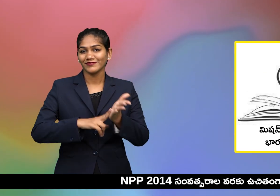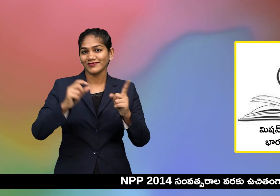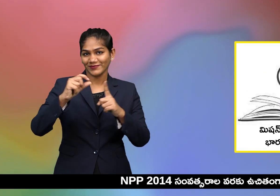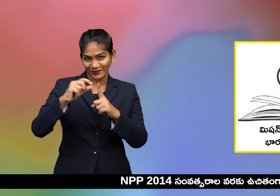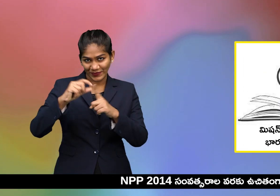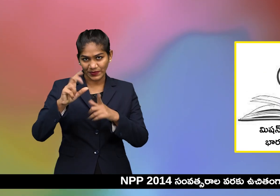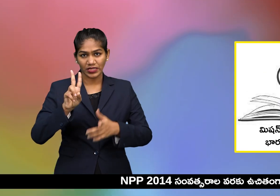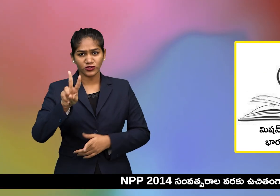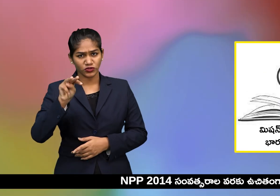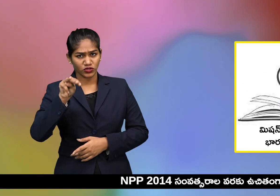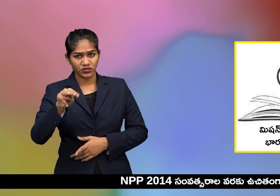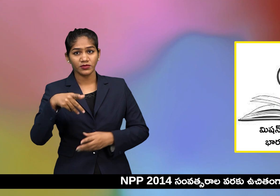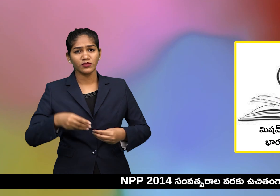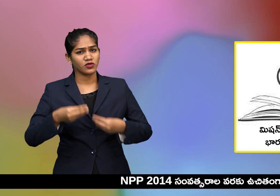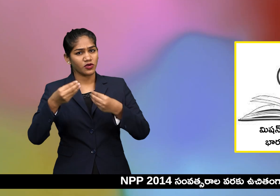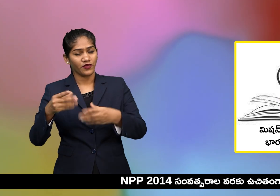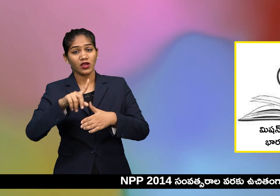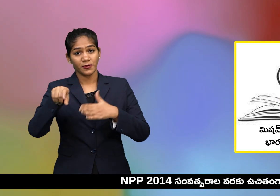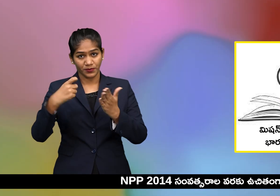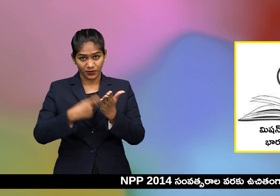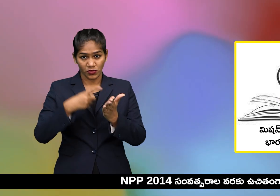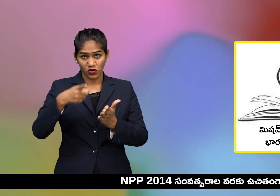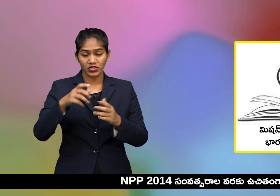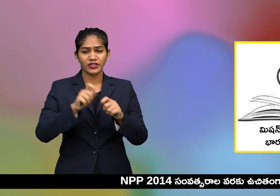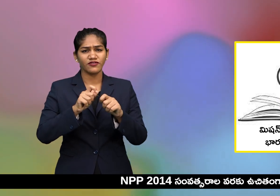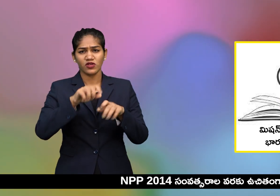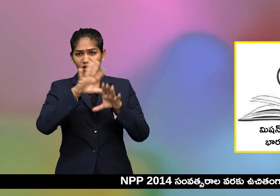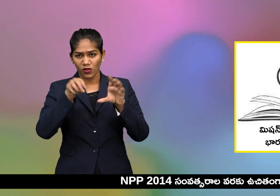ఎన్పిపి 2014 సంవత్సరాల వరకు ఉచిత మరియు